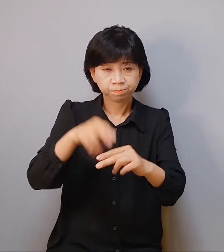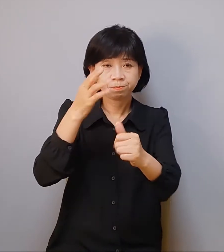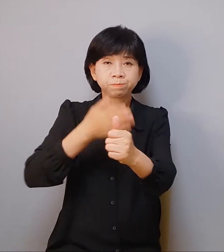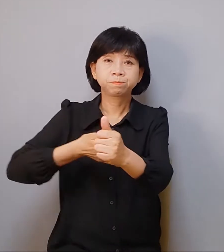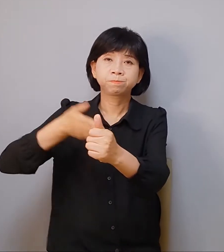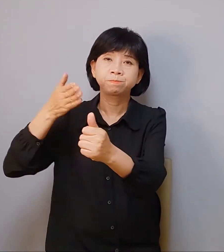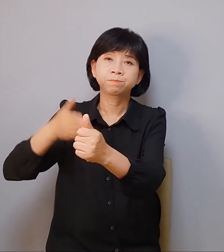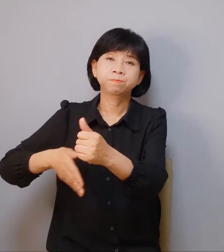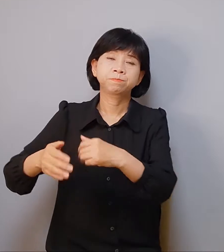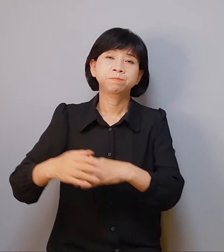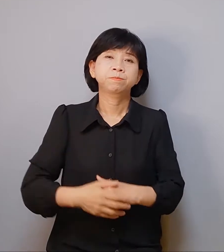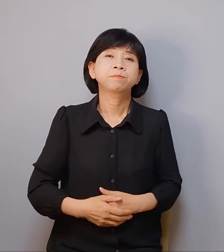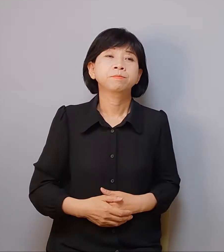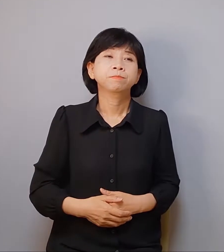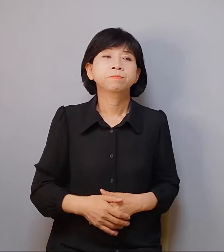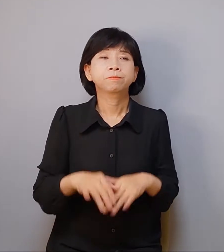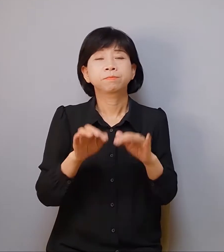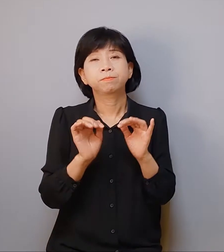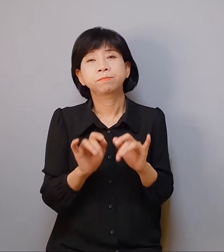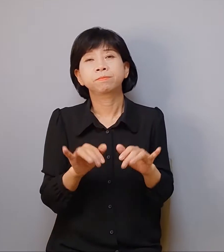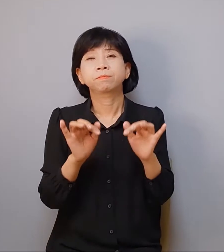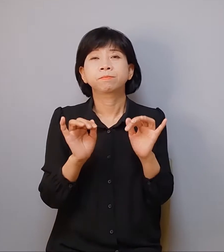앉으시겠습니다.